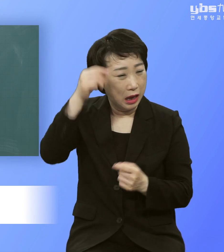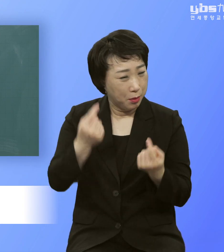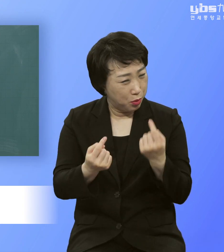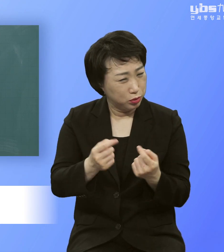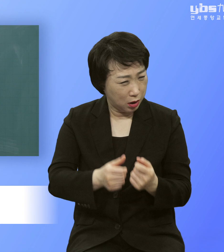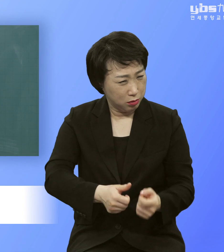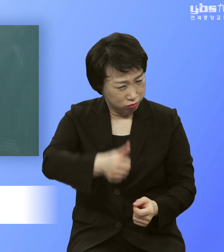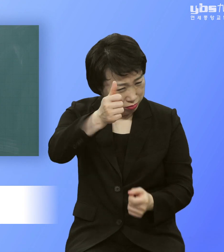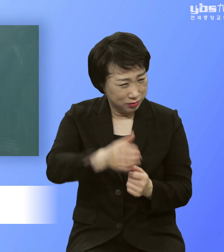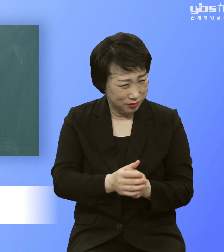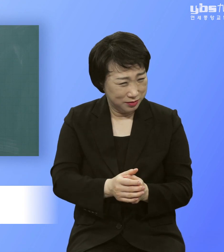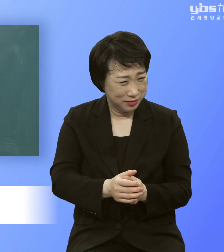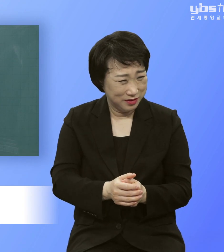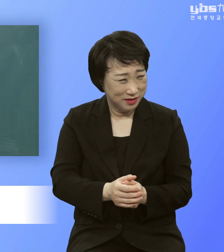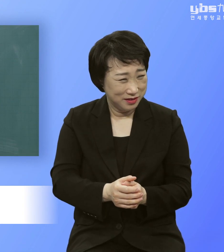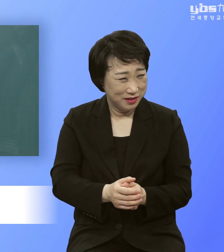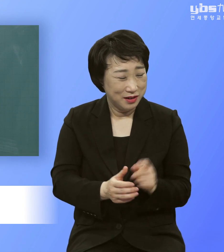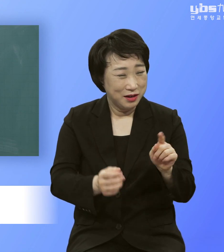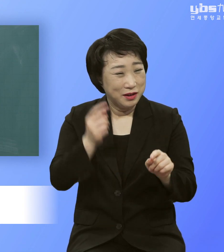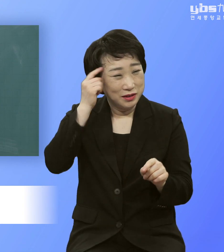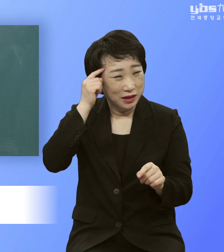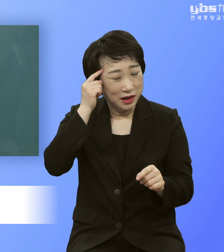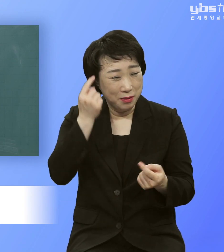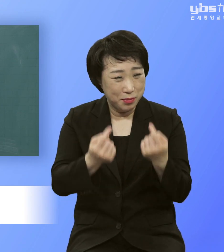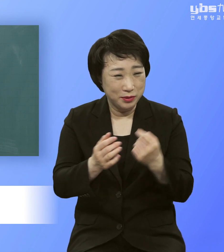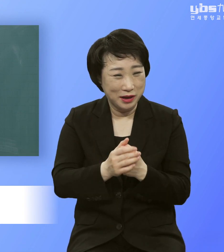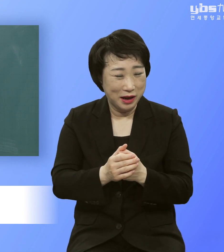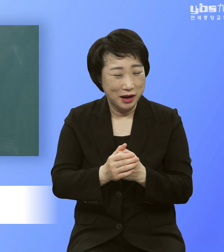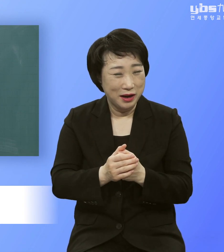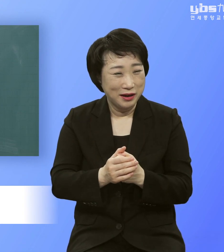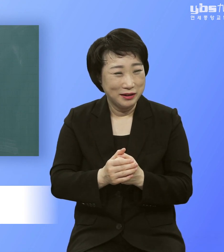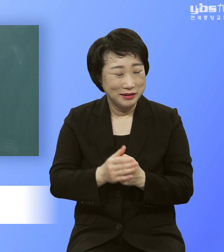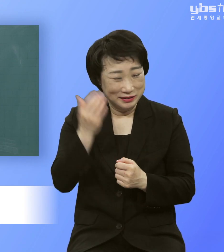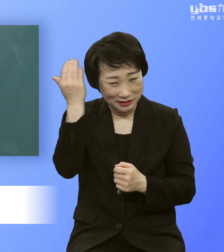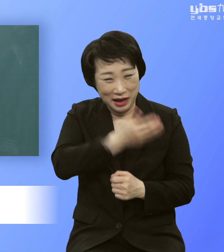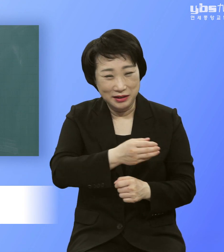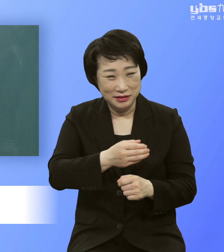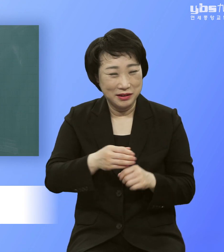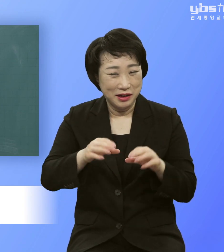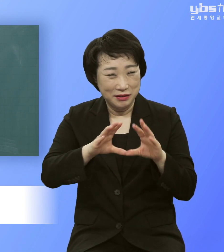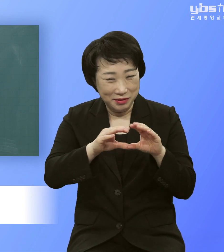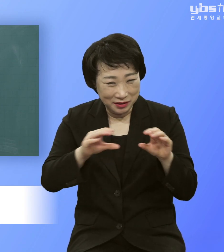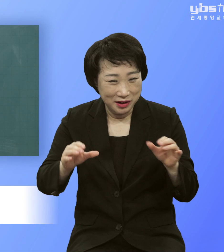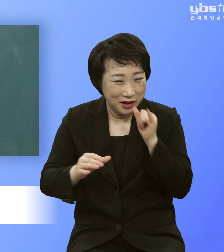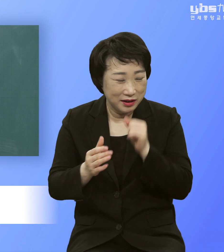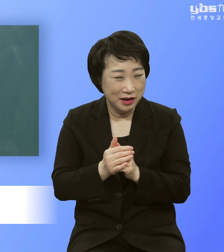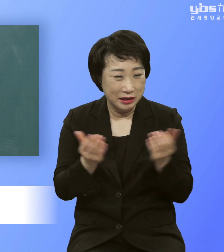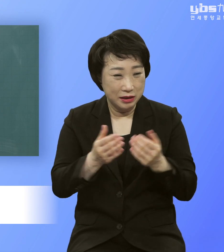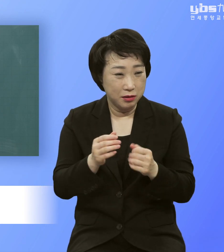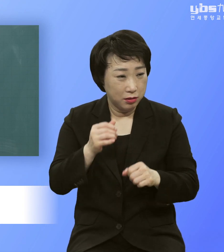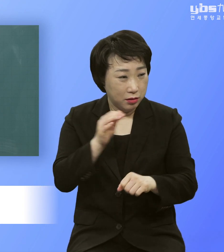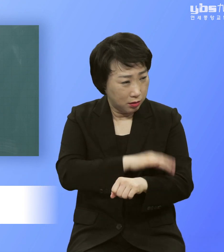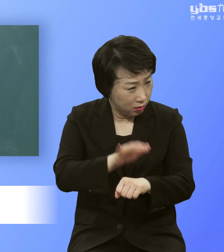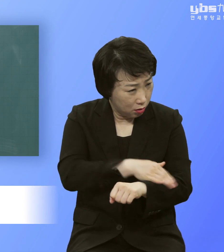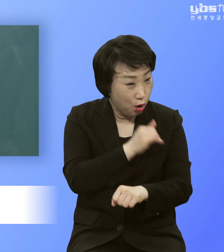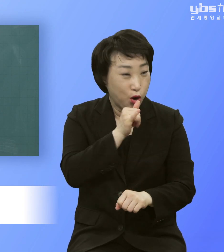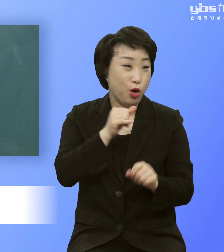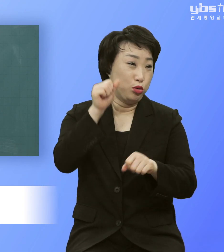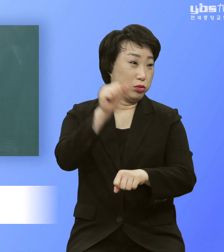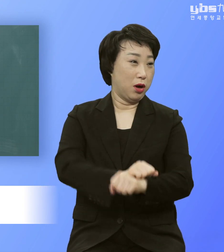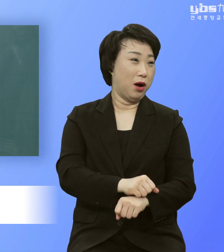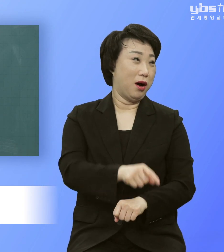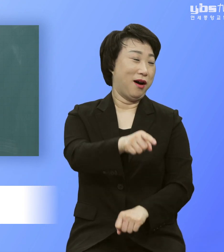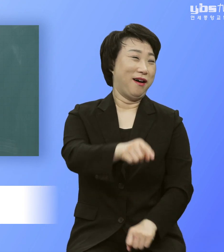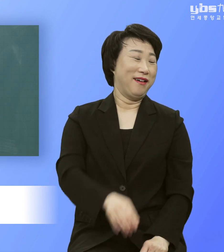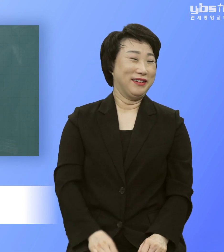아주 신통하게 생각보다 삭삭하고 부드럽게 이제 이렇게 뭘 시키면 못 올 줄 알았더니 잘했어.